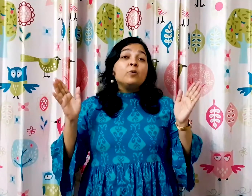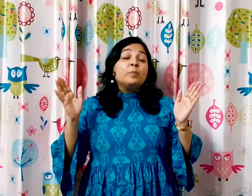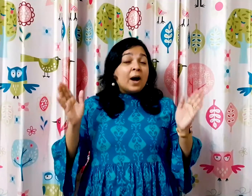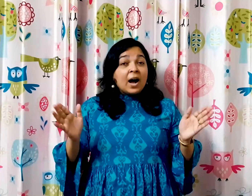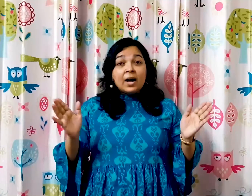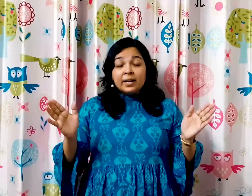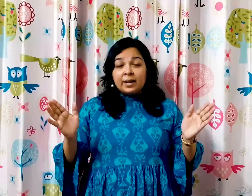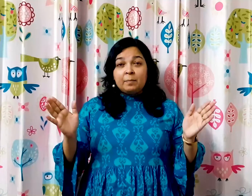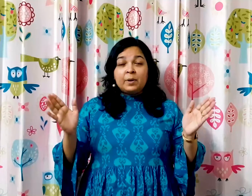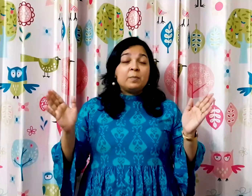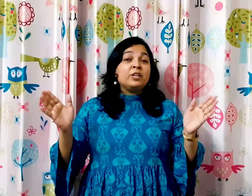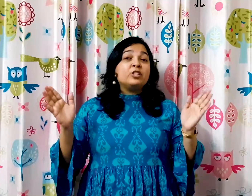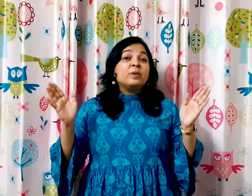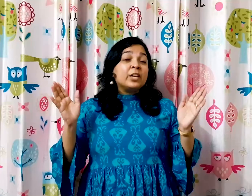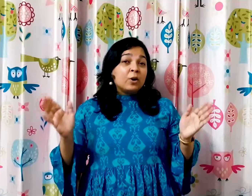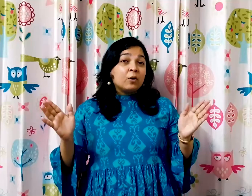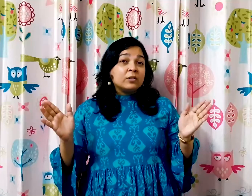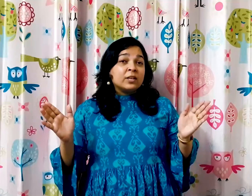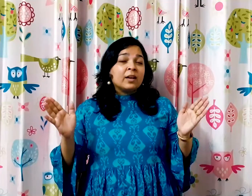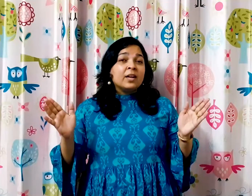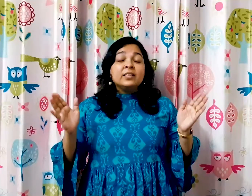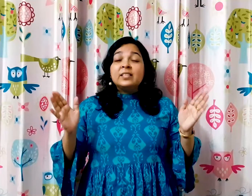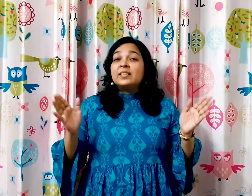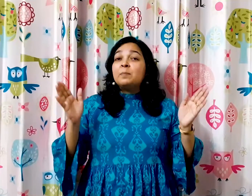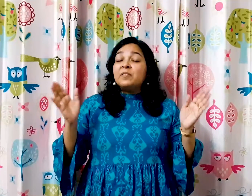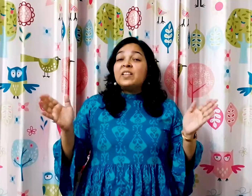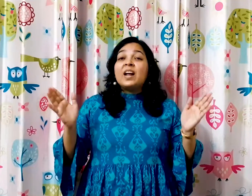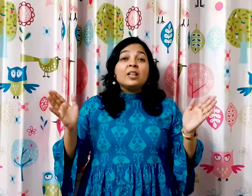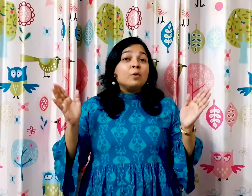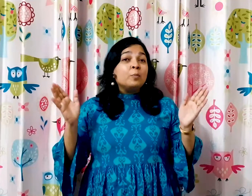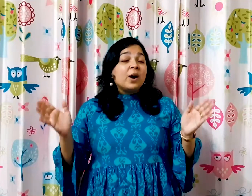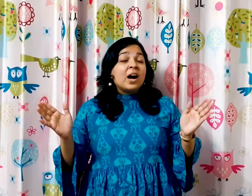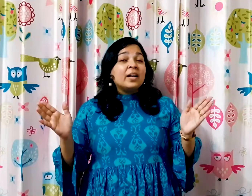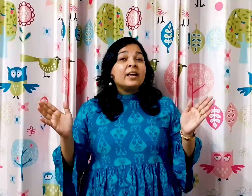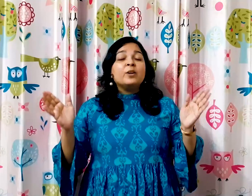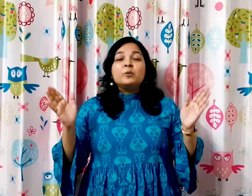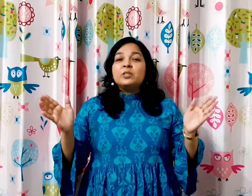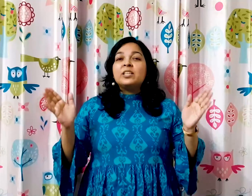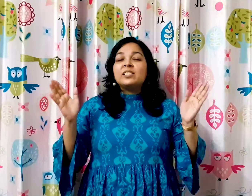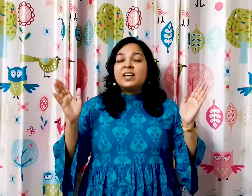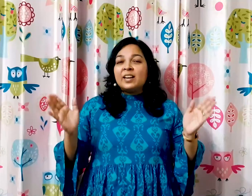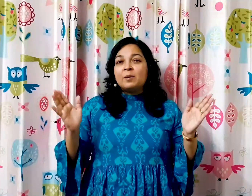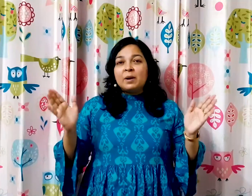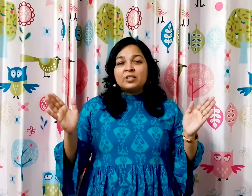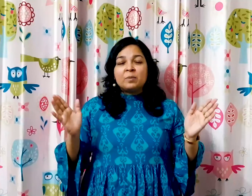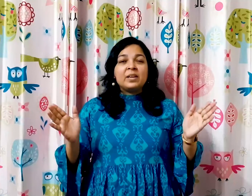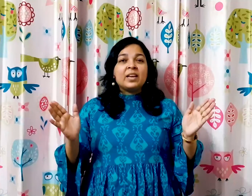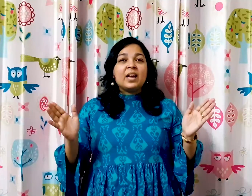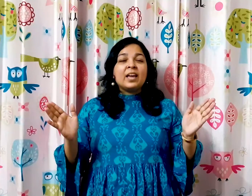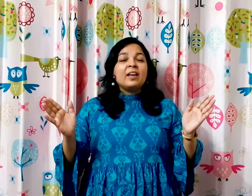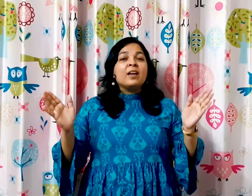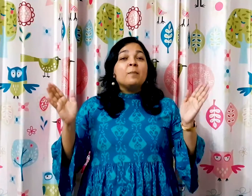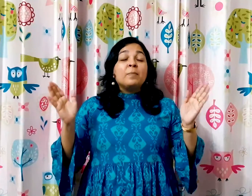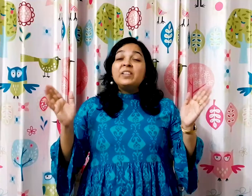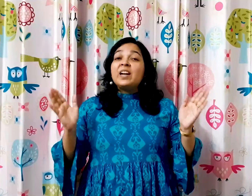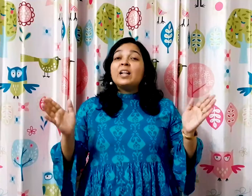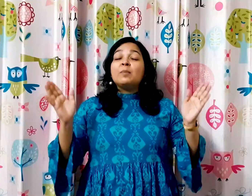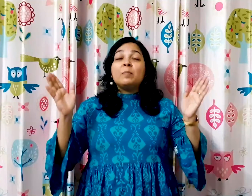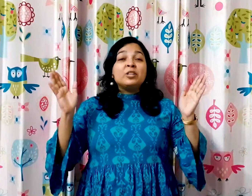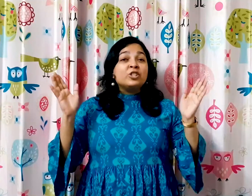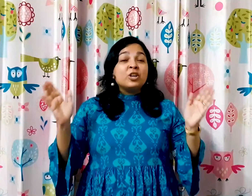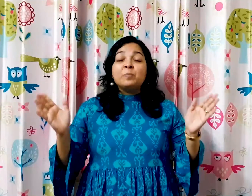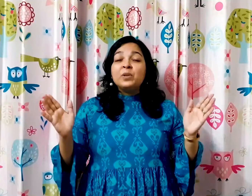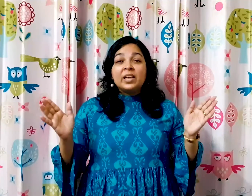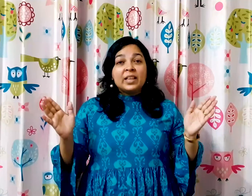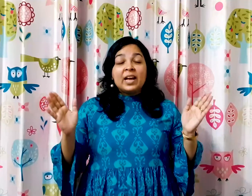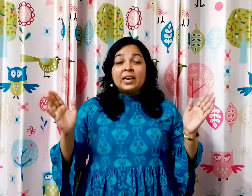ये एक उपहार है परमेश्वर की ओर से। जिस तरह से पवित्र आत्मा उपहार है, उसी तरह से अन्य भाषा भी क्या है, पवित्र आत्मा